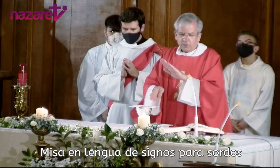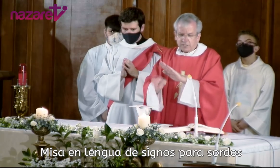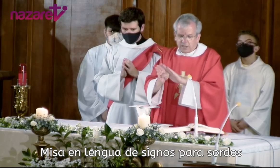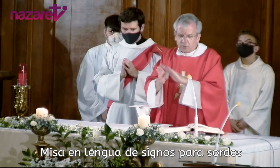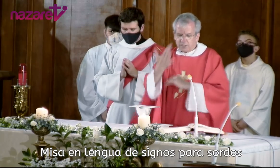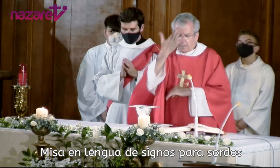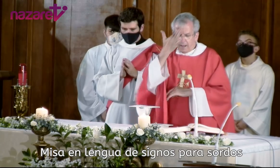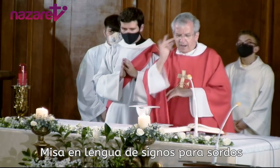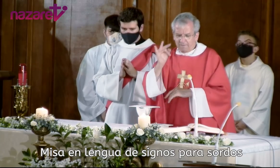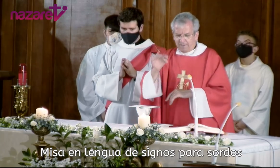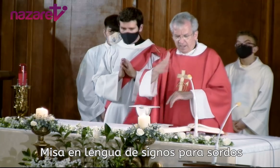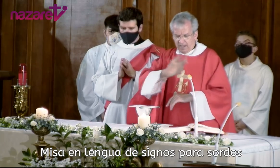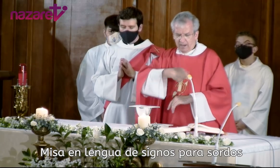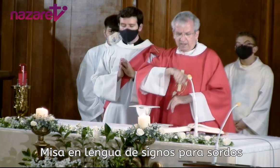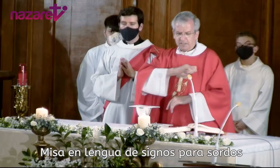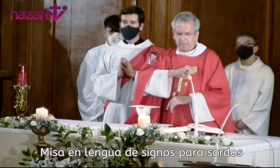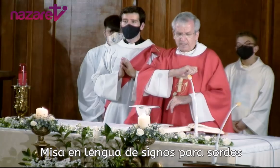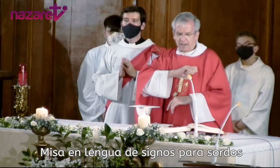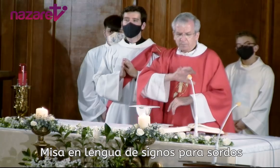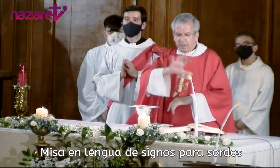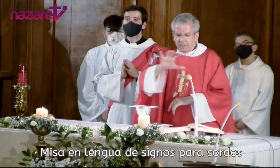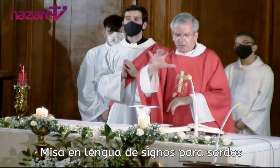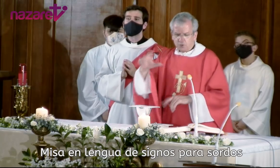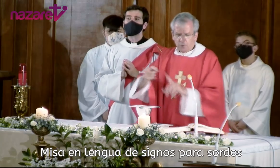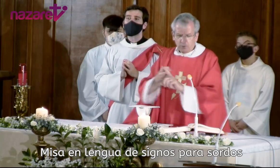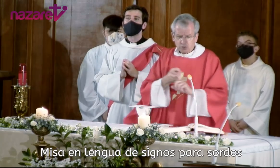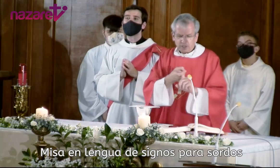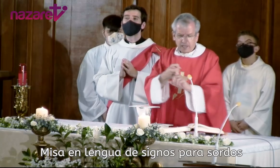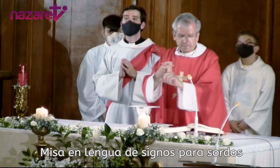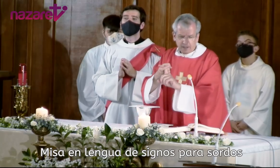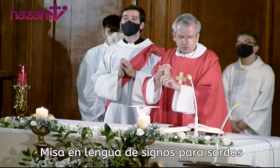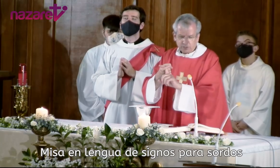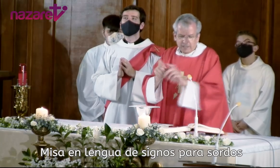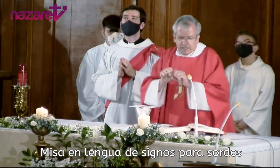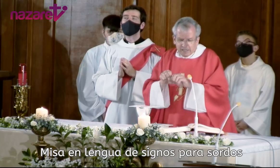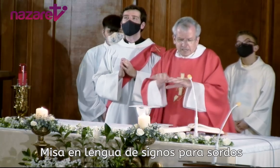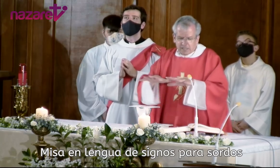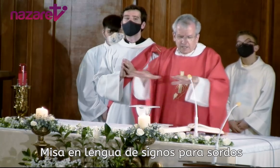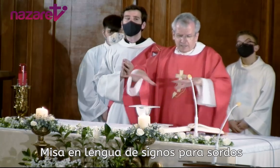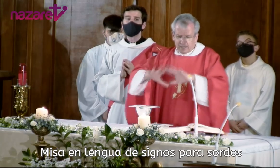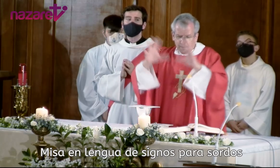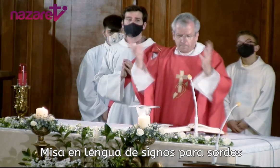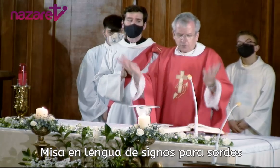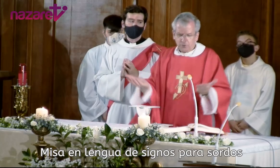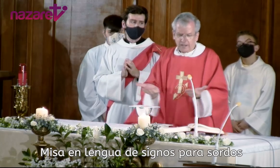se conserva la fe en España y en los pueblos hermanos, y se dilata por toda la